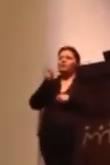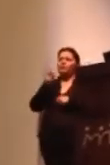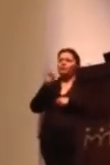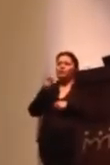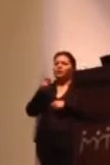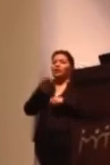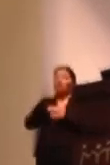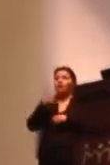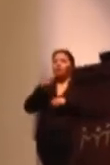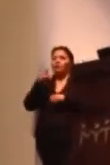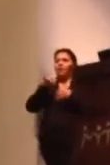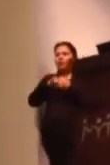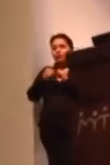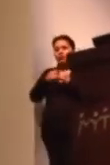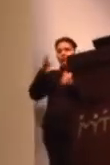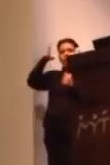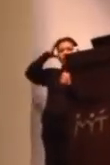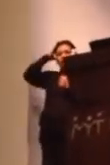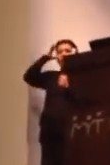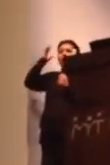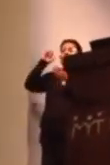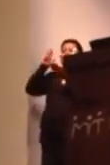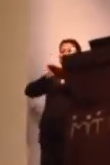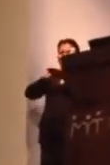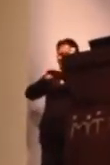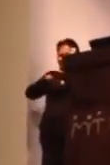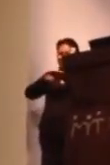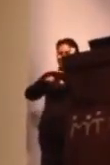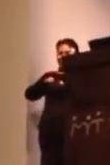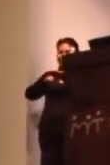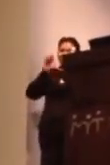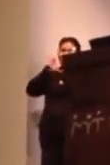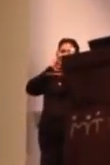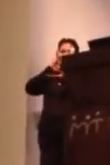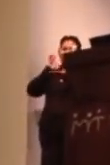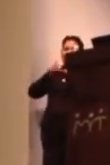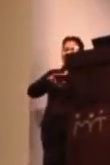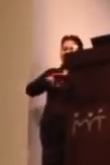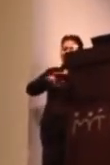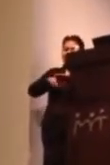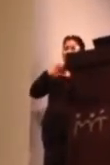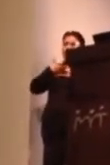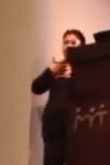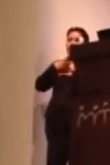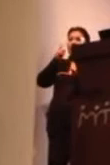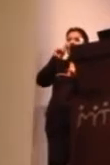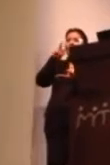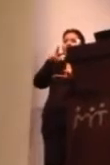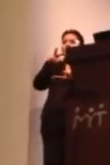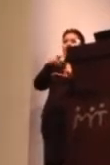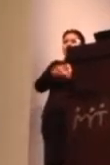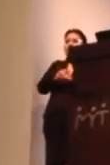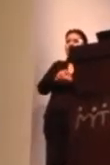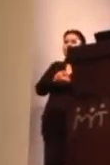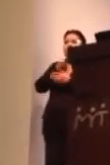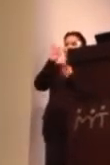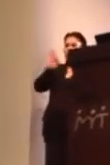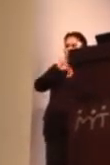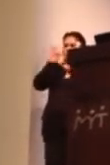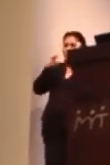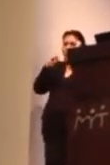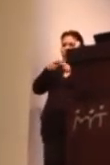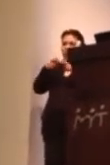hemos visto en el mapeo cerebral, ¿se acuerdan la parte rosa de la parte de atrás? Bueno, que tiene que ver, está correlacionado con el control de la